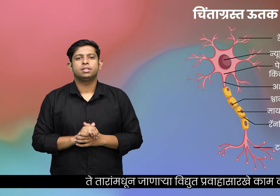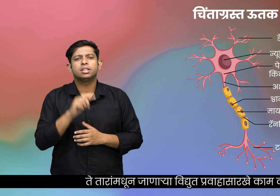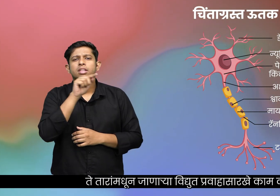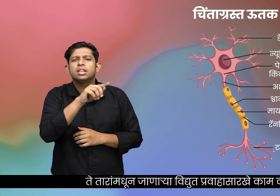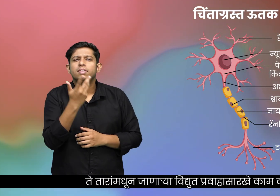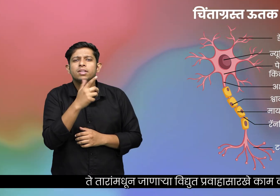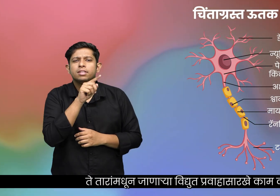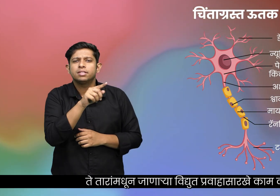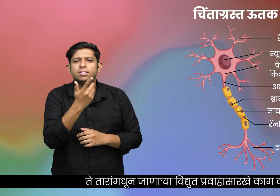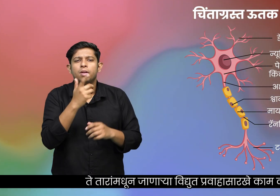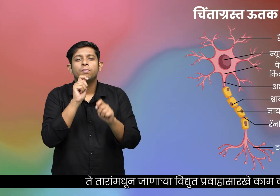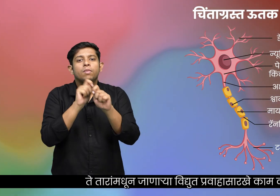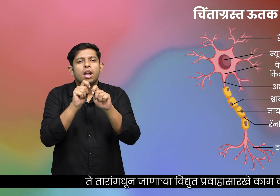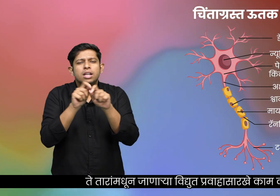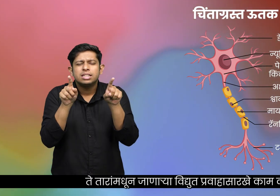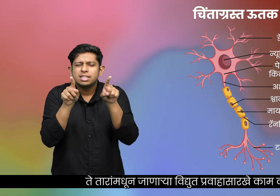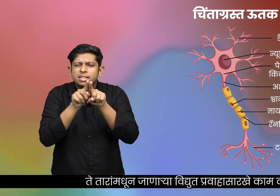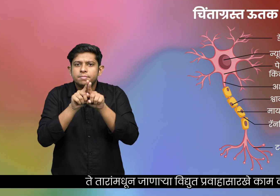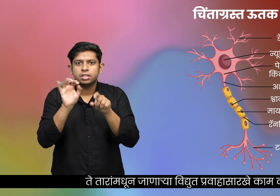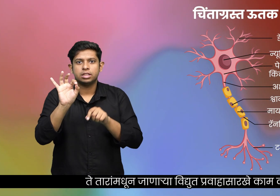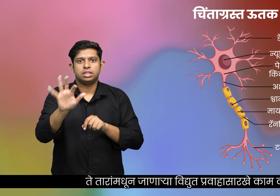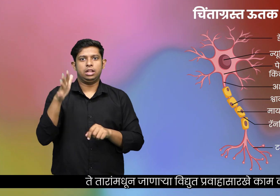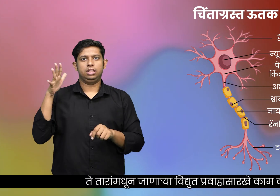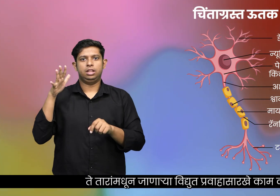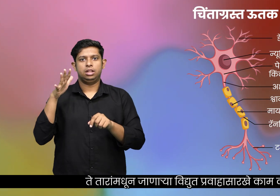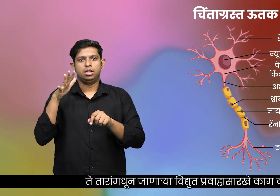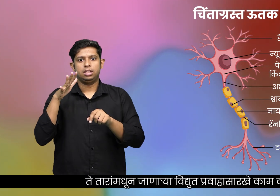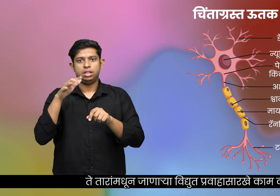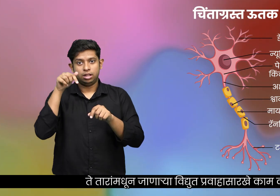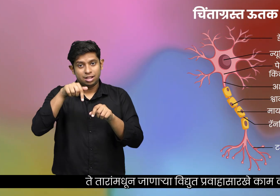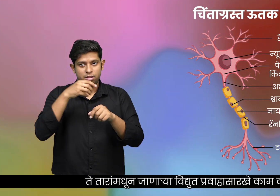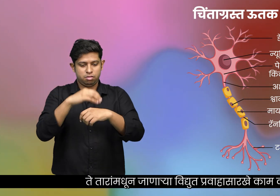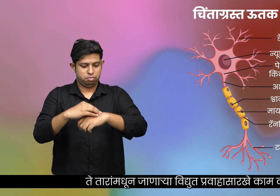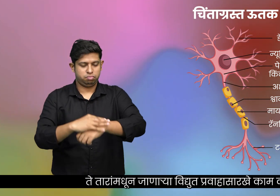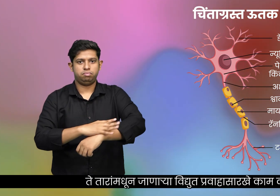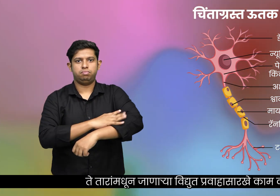ते तारामधून जाणाऱ्या विद्युत प्रवाहासारखे काम करते.